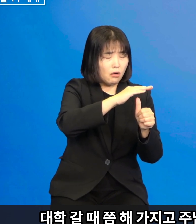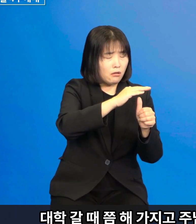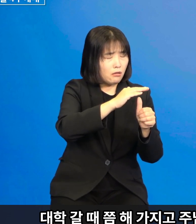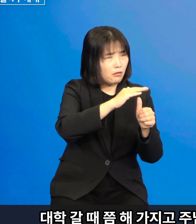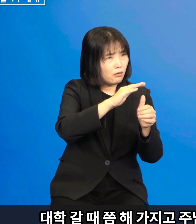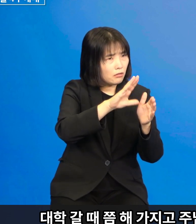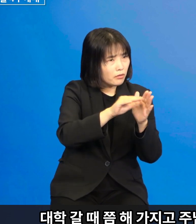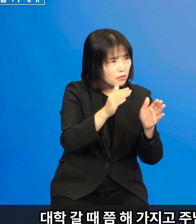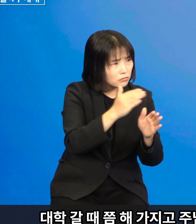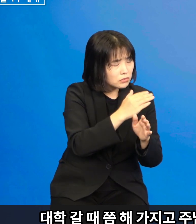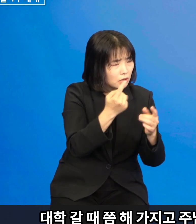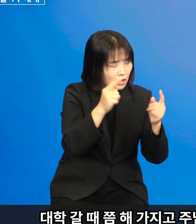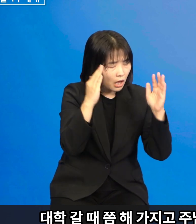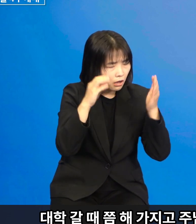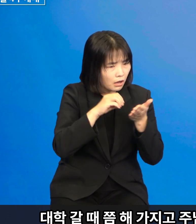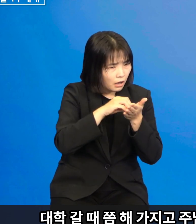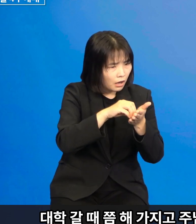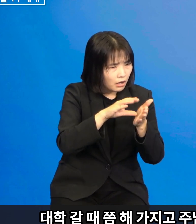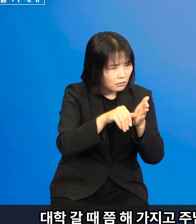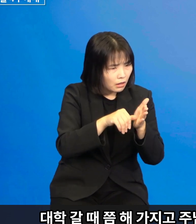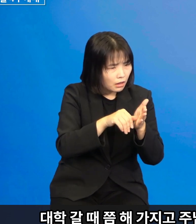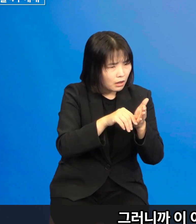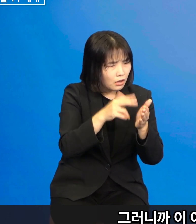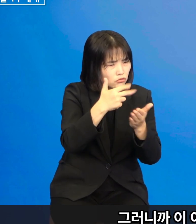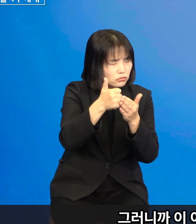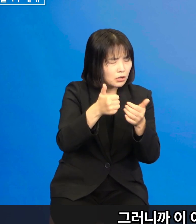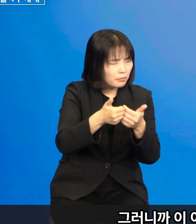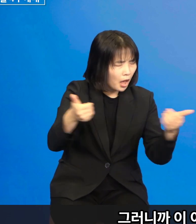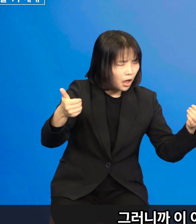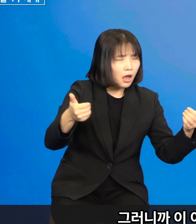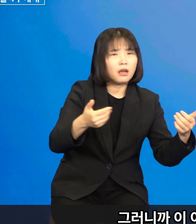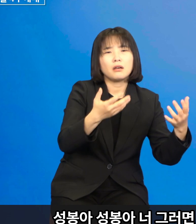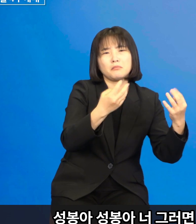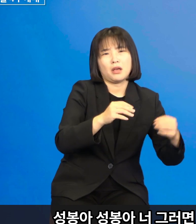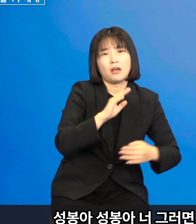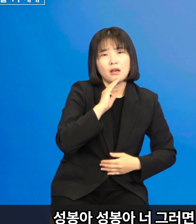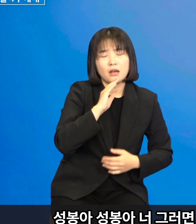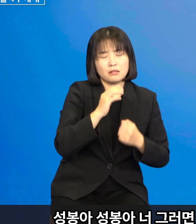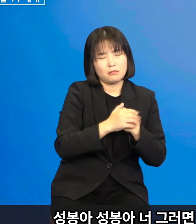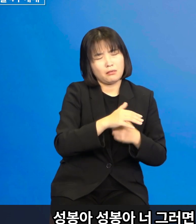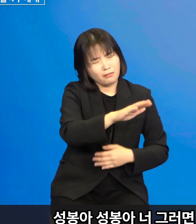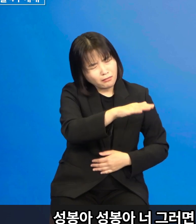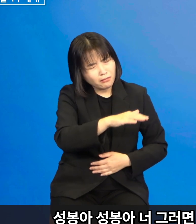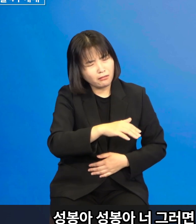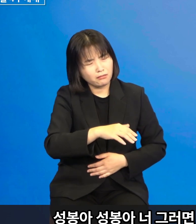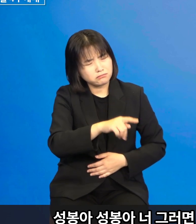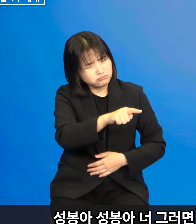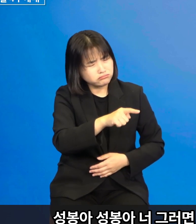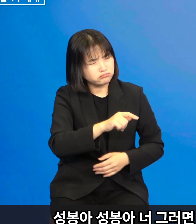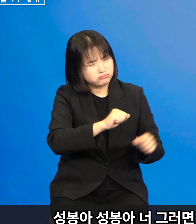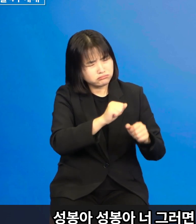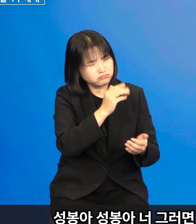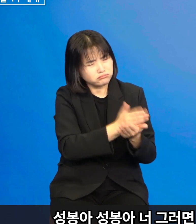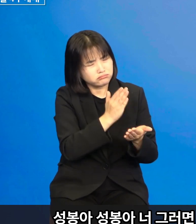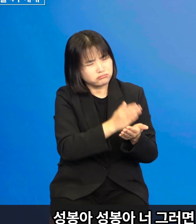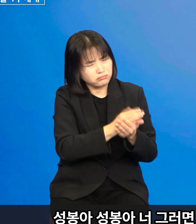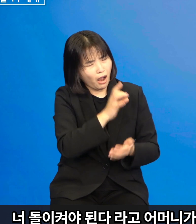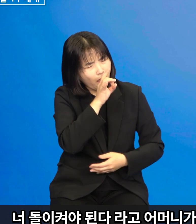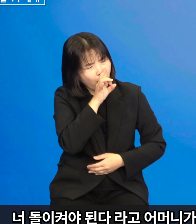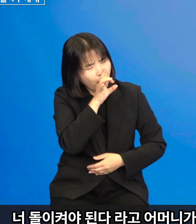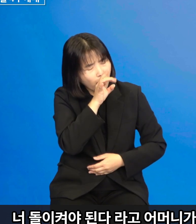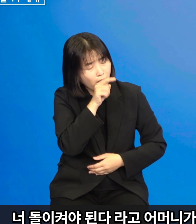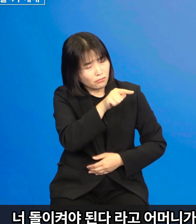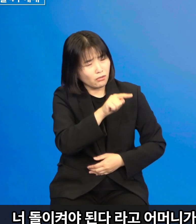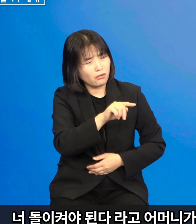때쯤 해가지고 주님을 떠나는 경우가 얼마나 많은지. 그러니까 이 어머니가 안타까워서 성봉아 너 그러면 안 된다, 너 그렇게 살면 안 된다,